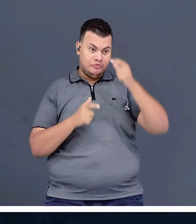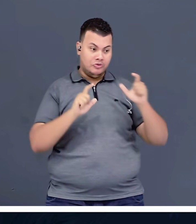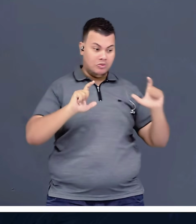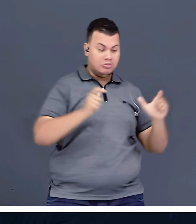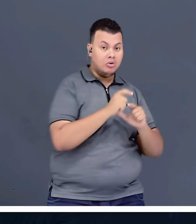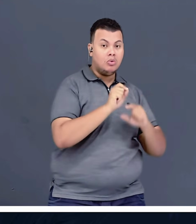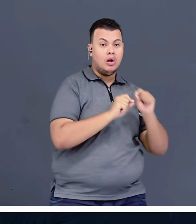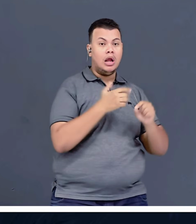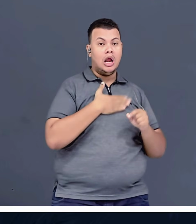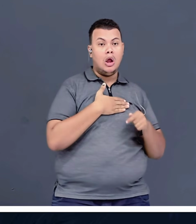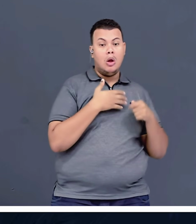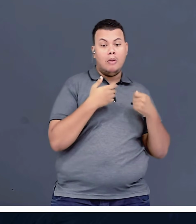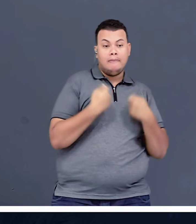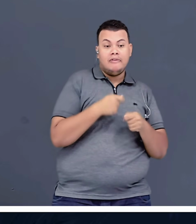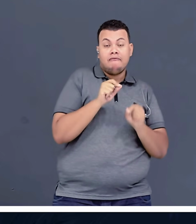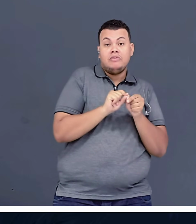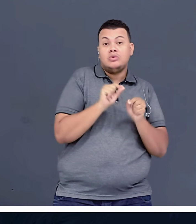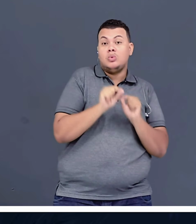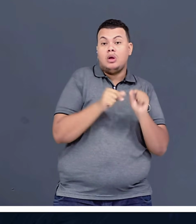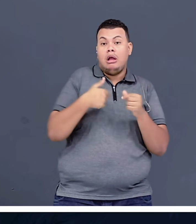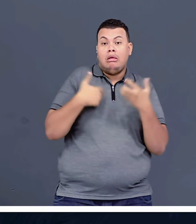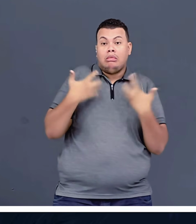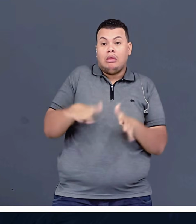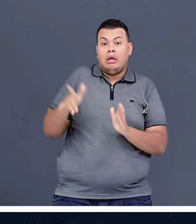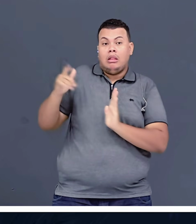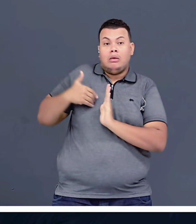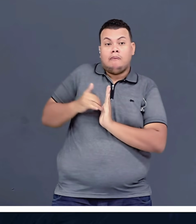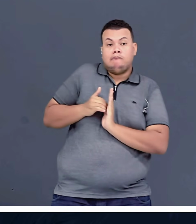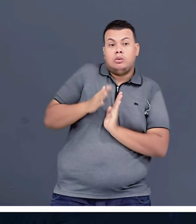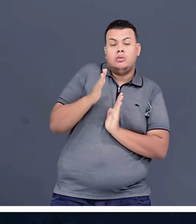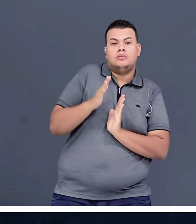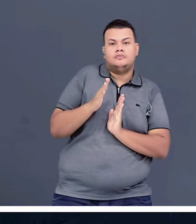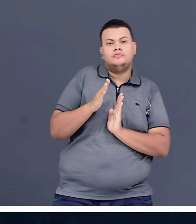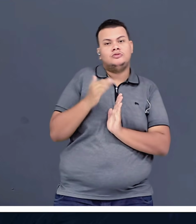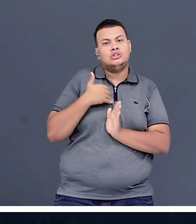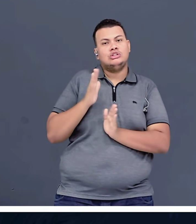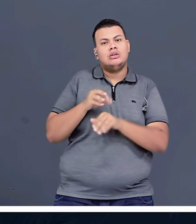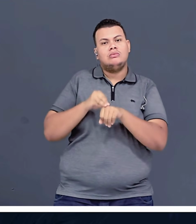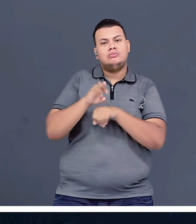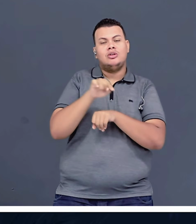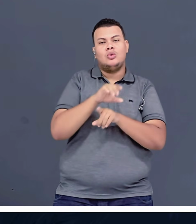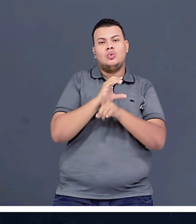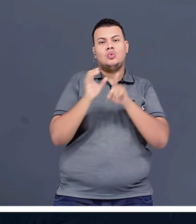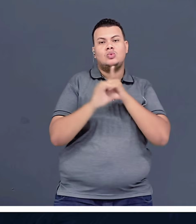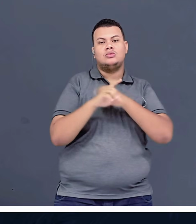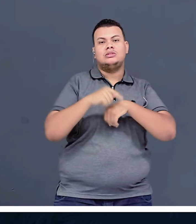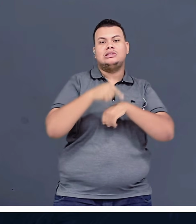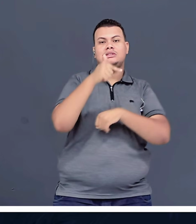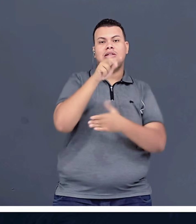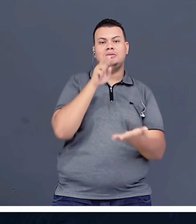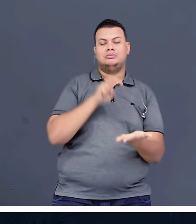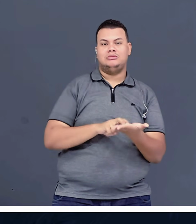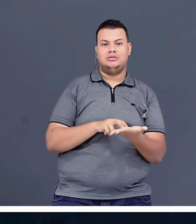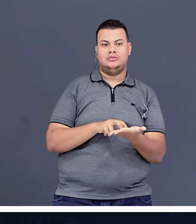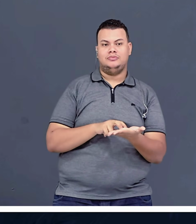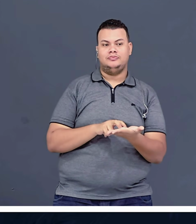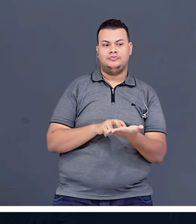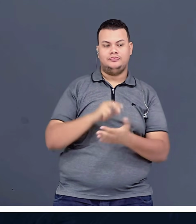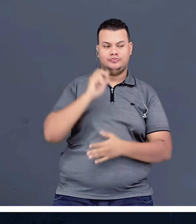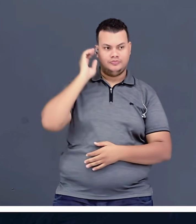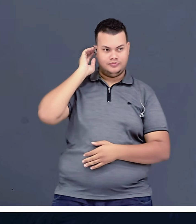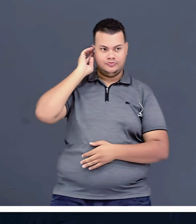o que é que eu preciso fazer para não ser demitido? Eu falei sobre isso aqui no culto das 7 da manhã.